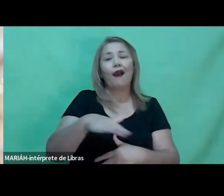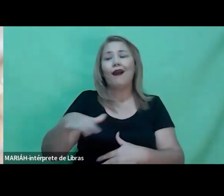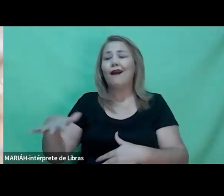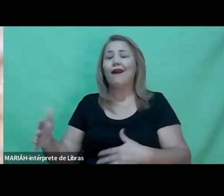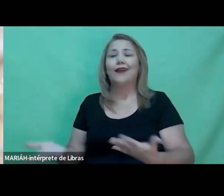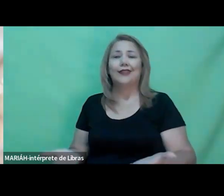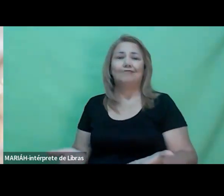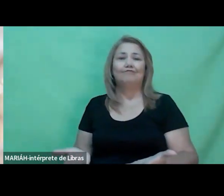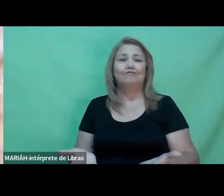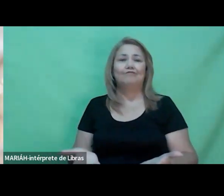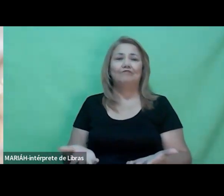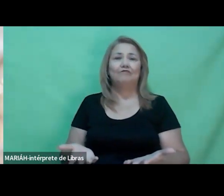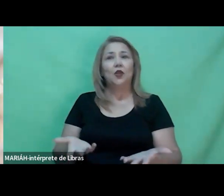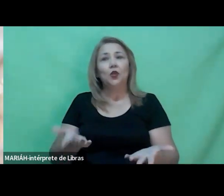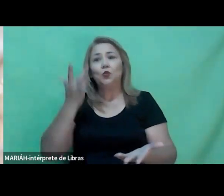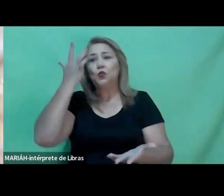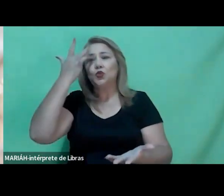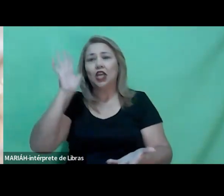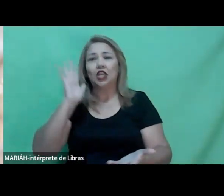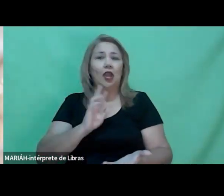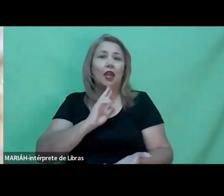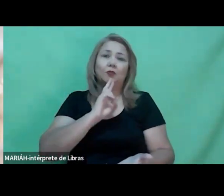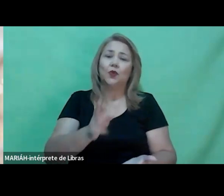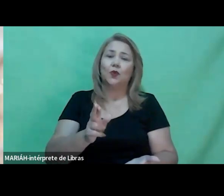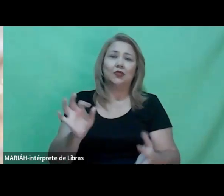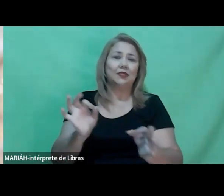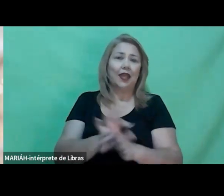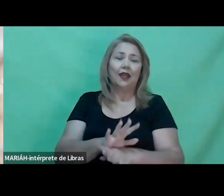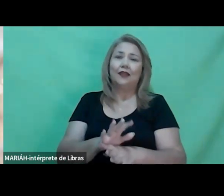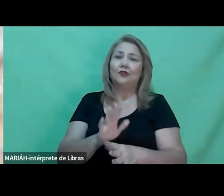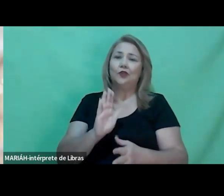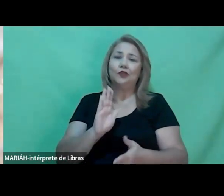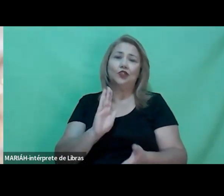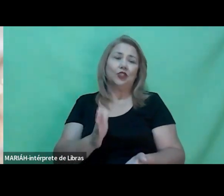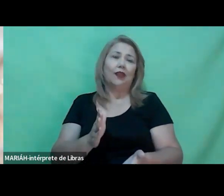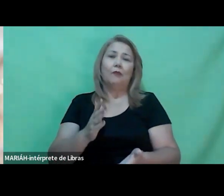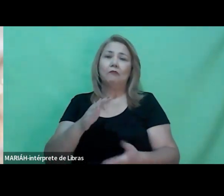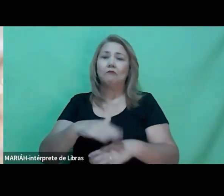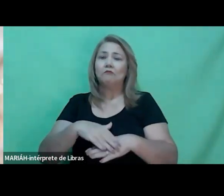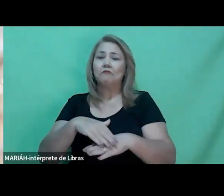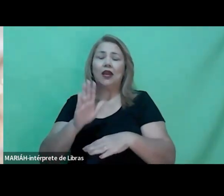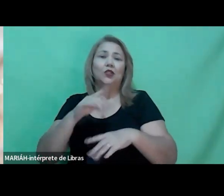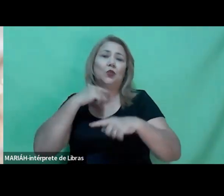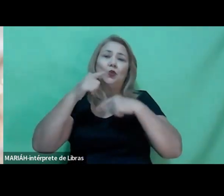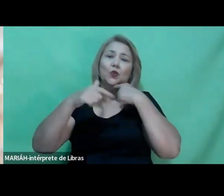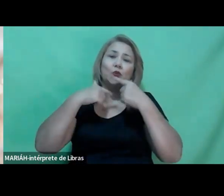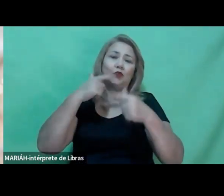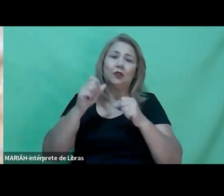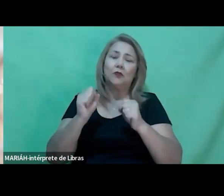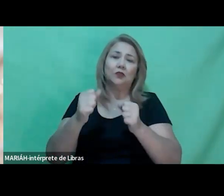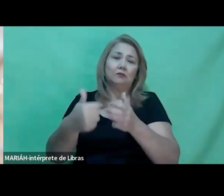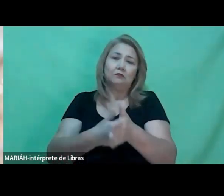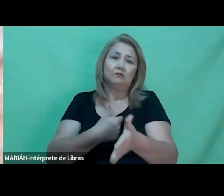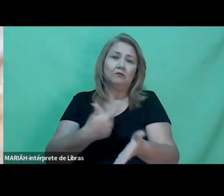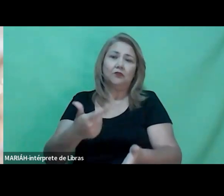no sé si eso de pronto responde a tu pregunta y no sé si me pueden eh aclarar un poco la primera Ella